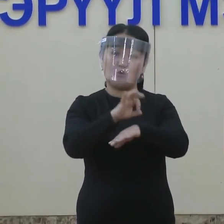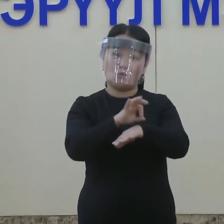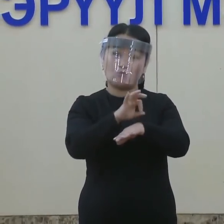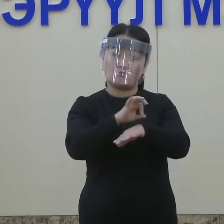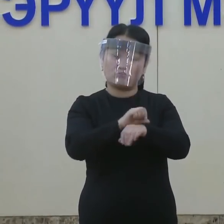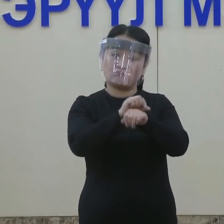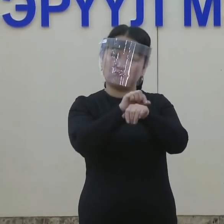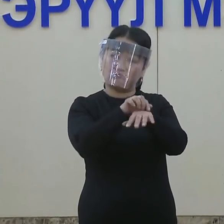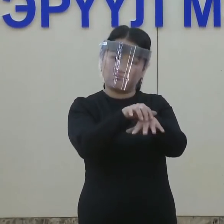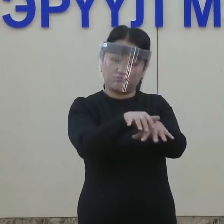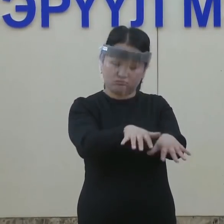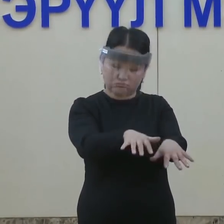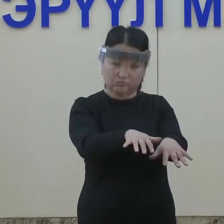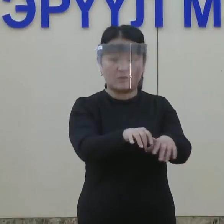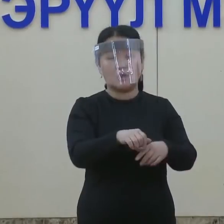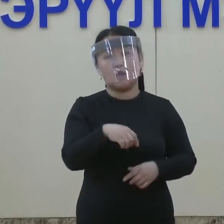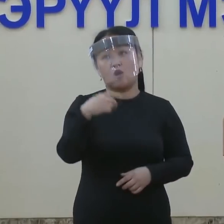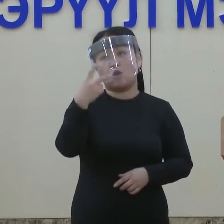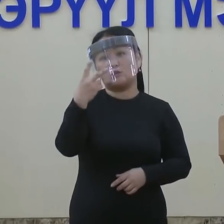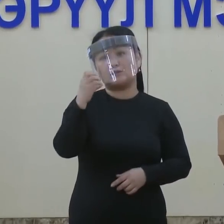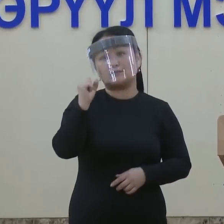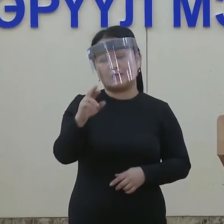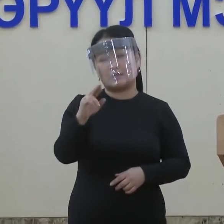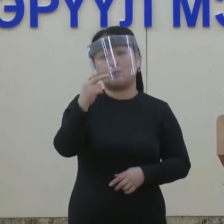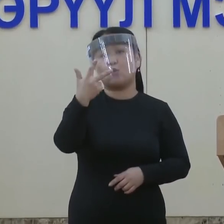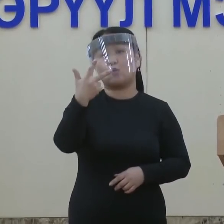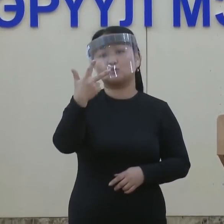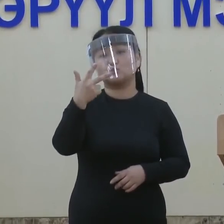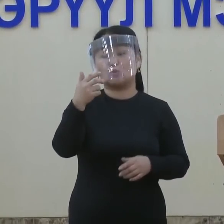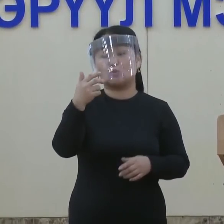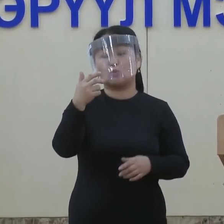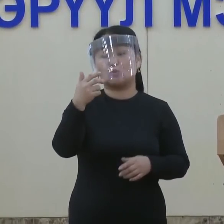дэвсгэрт COVID-19-ийн улмаас